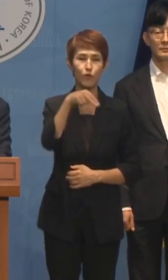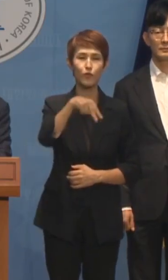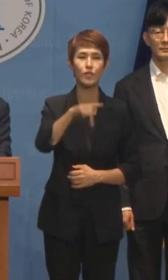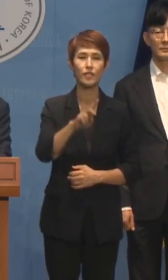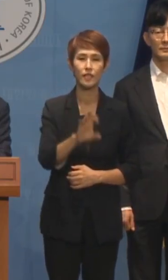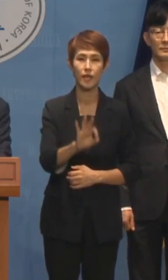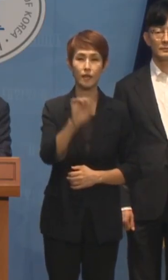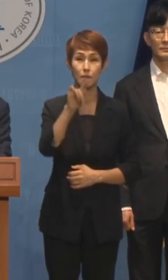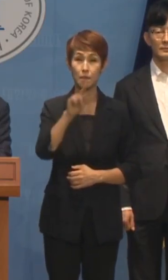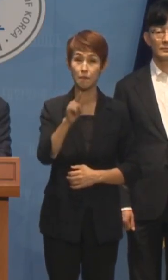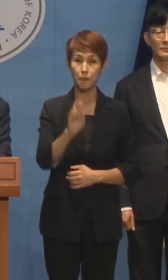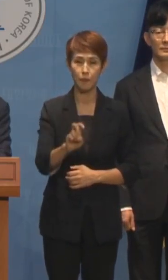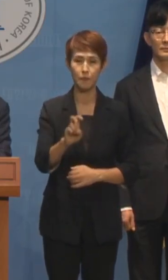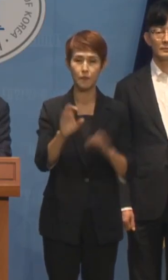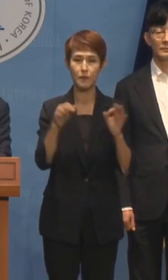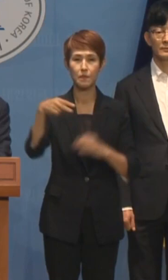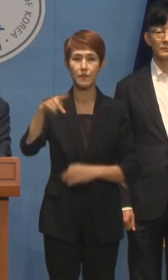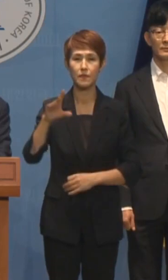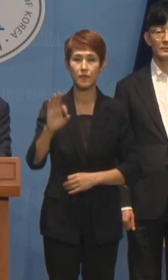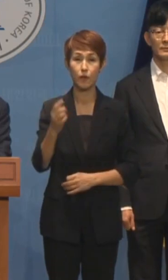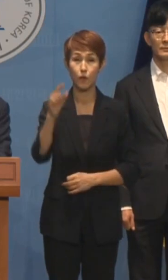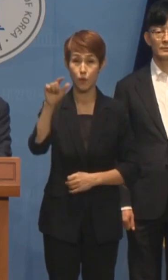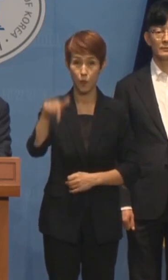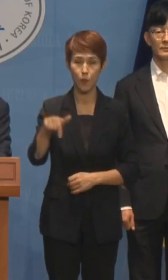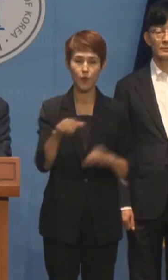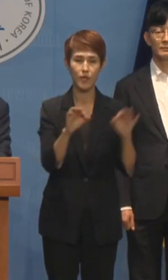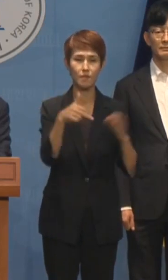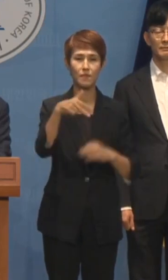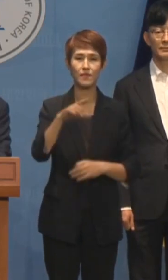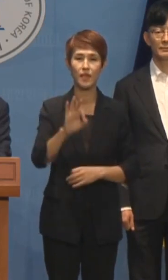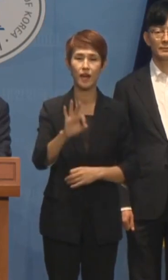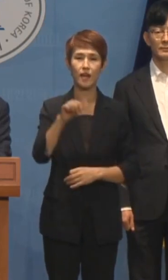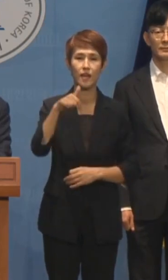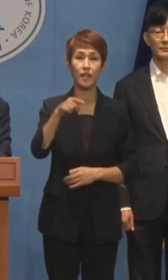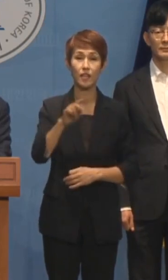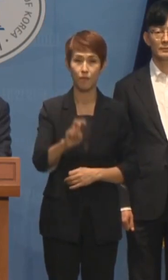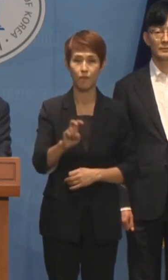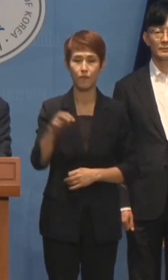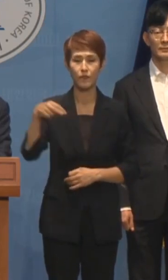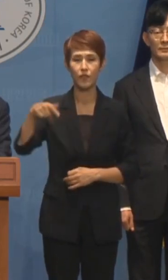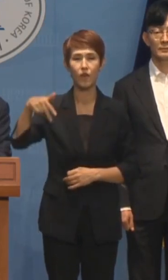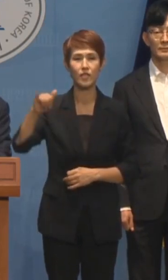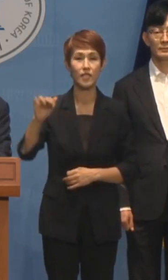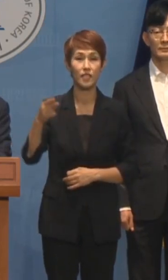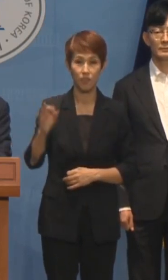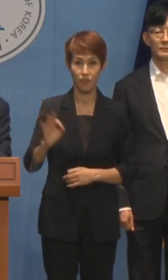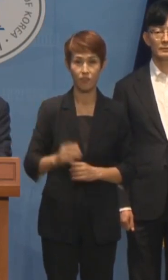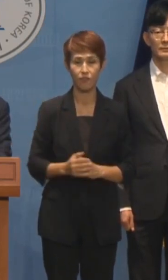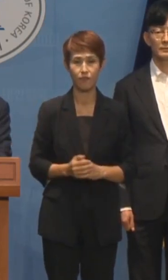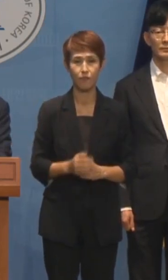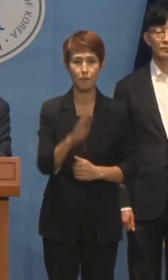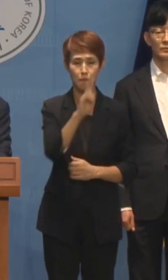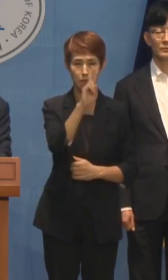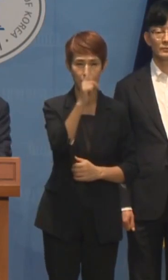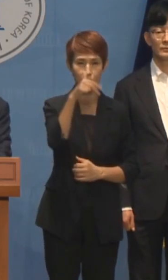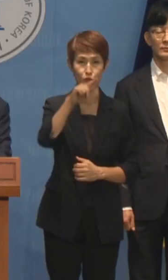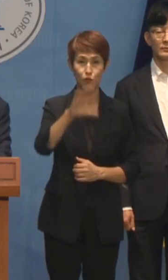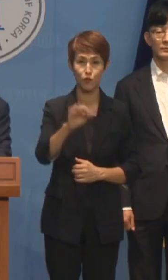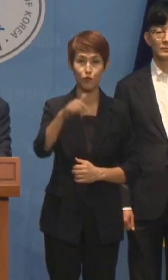유상범, 김상욱, 김장겸, 서지영,